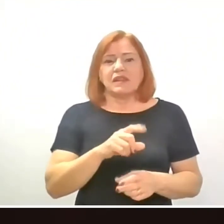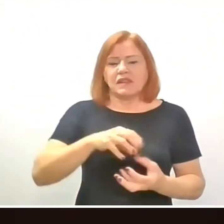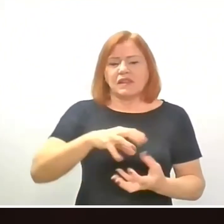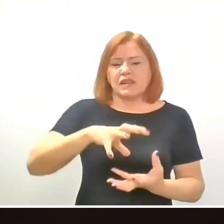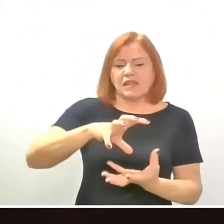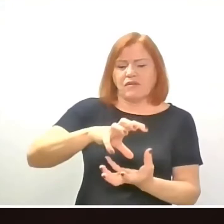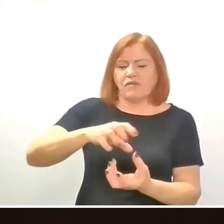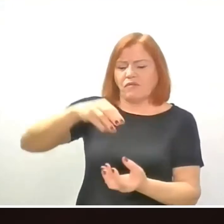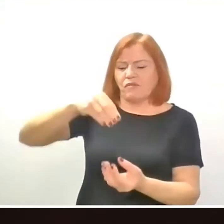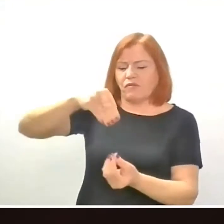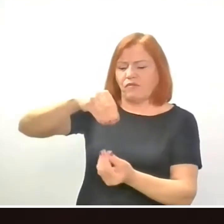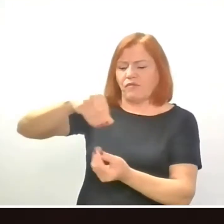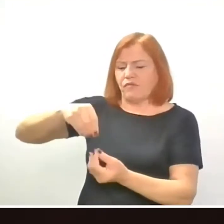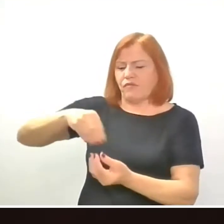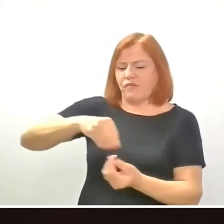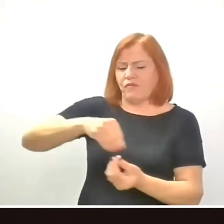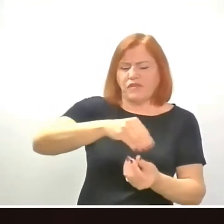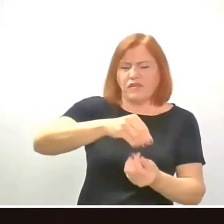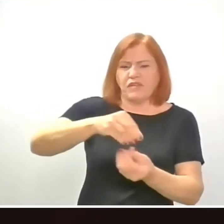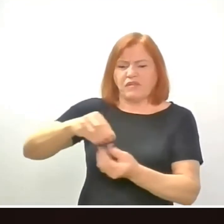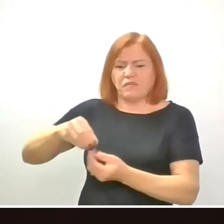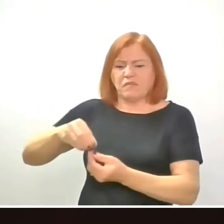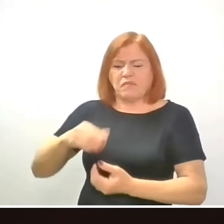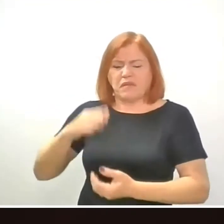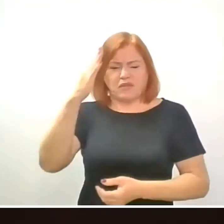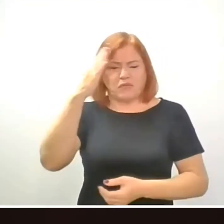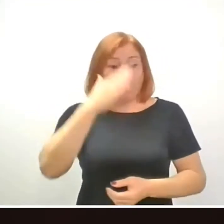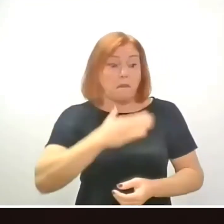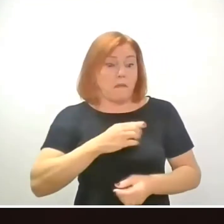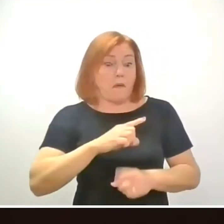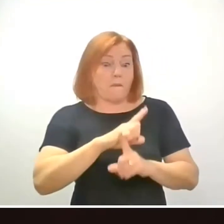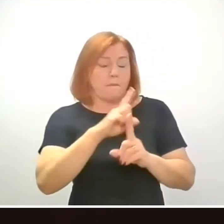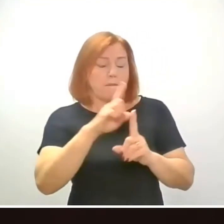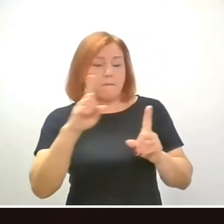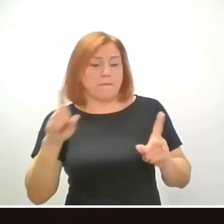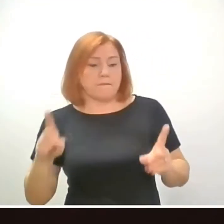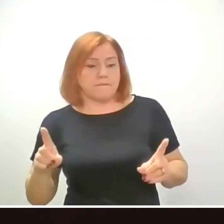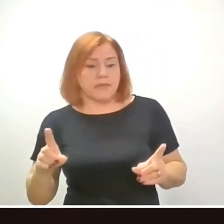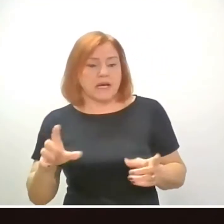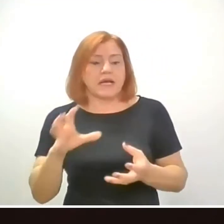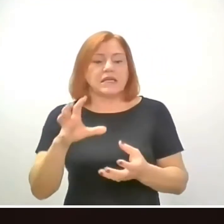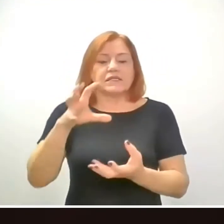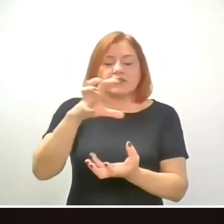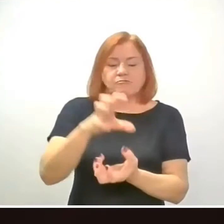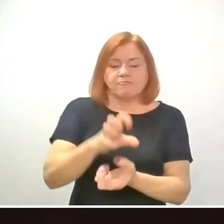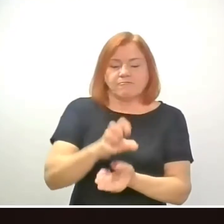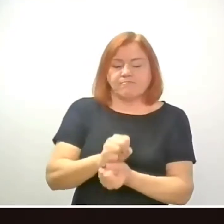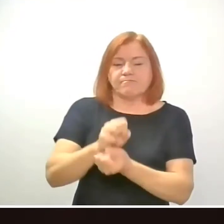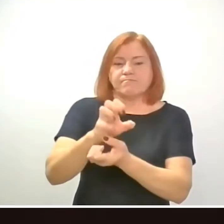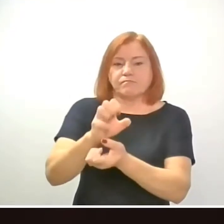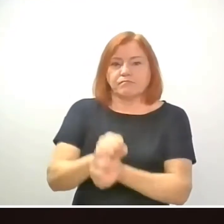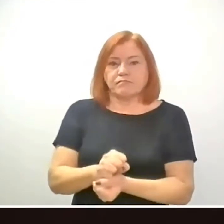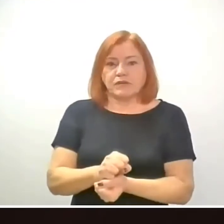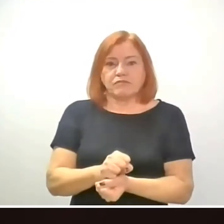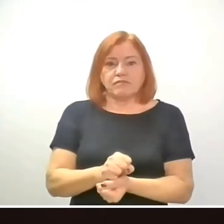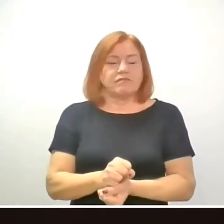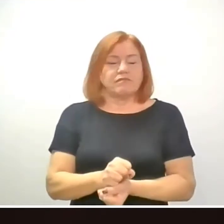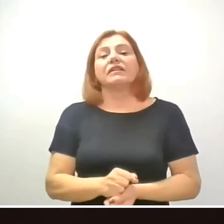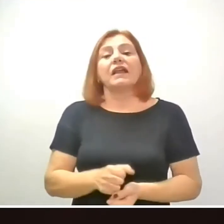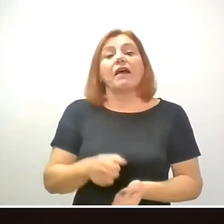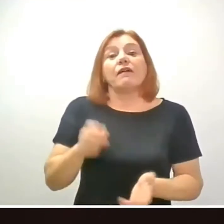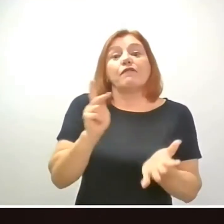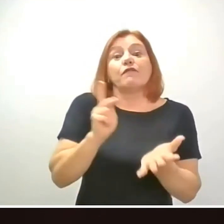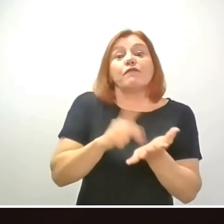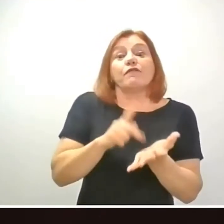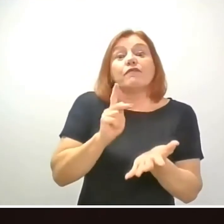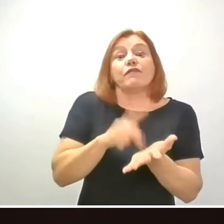os asmos de sinceridade e da verdade. O que importa, irmãos, entre